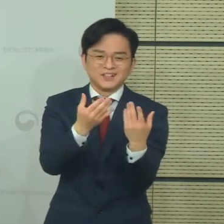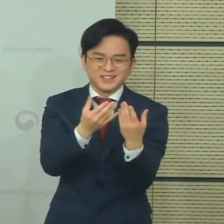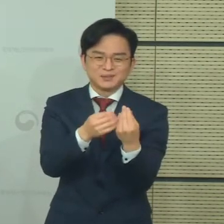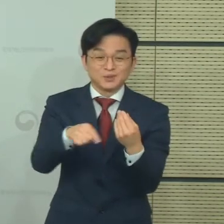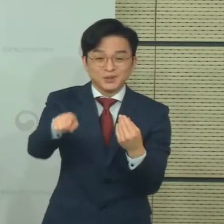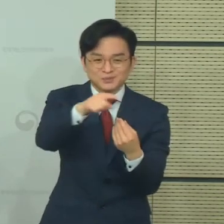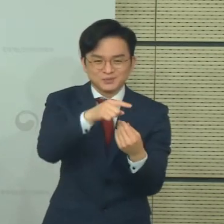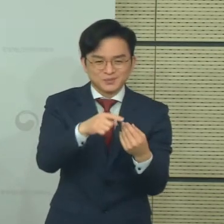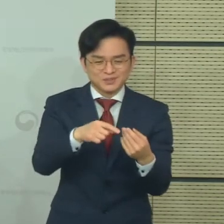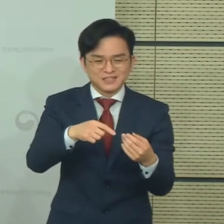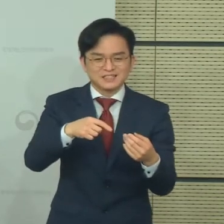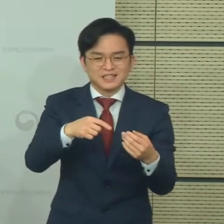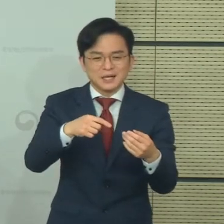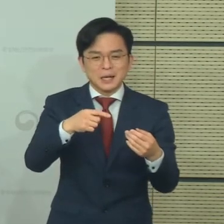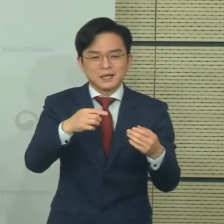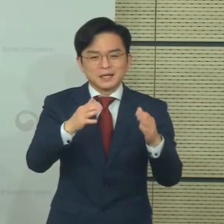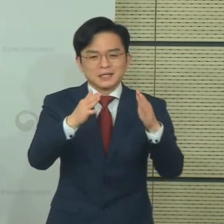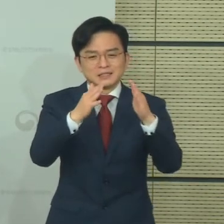충분하게